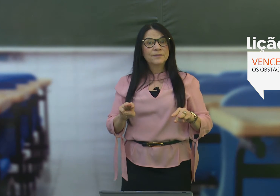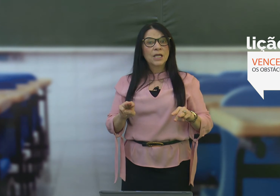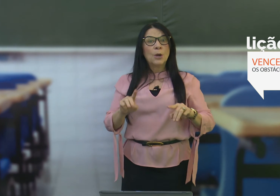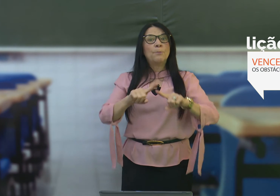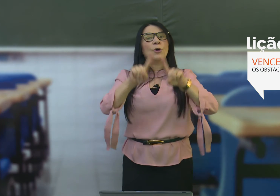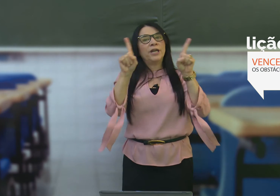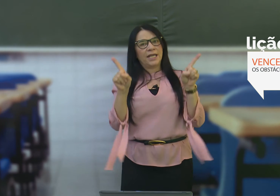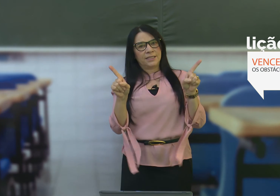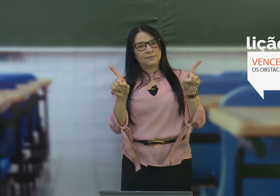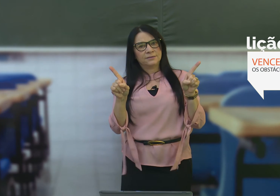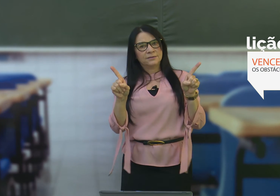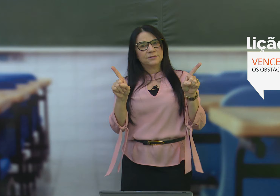porém,